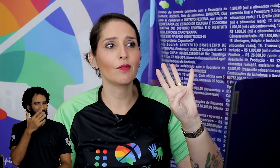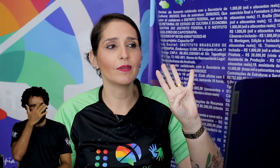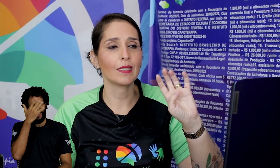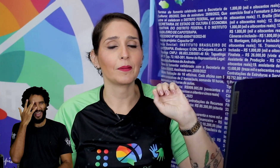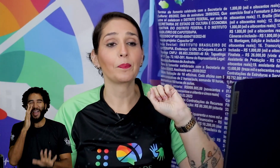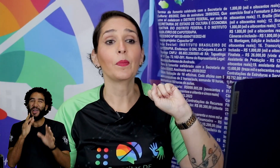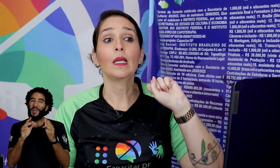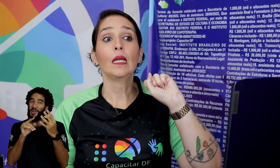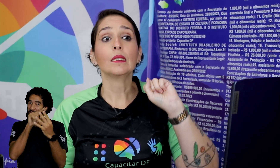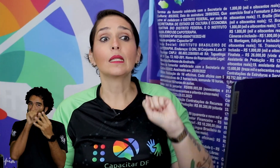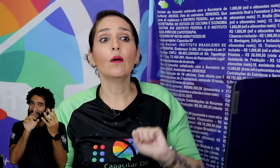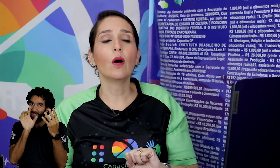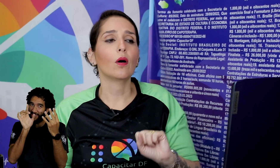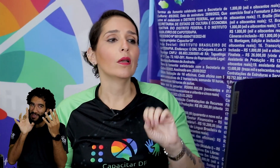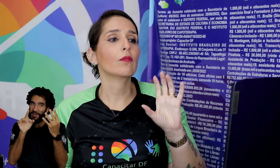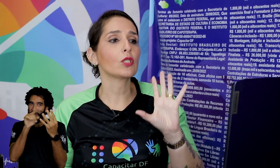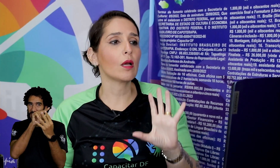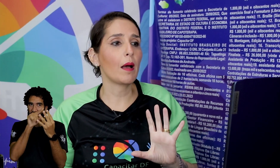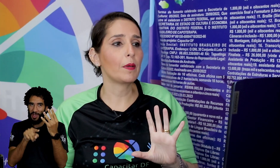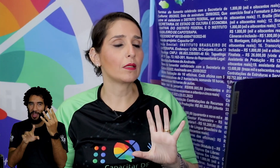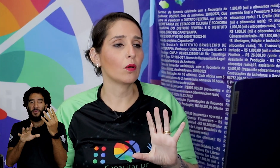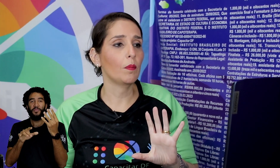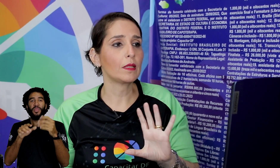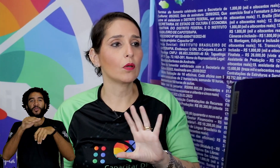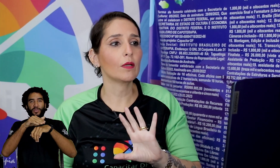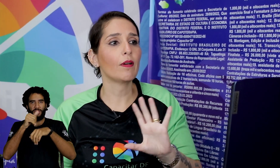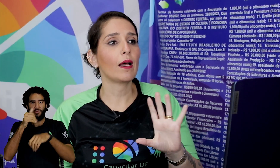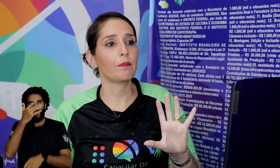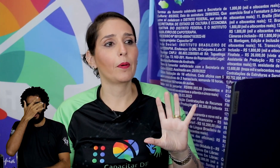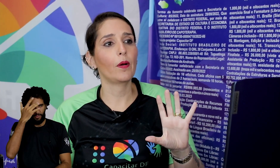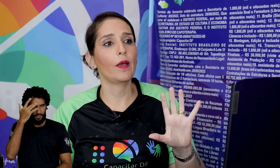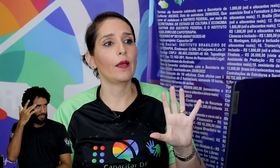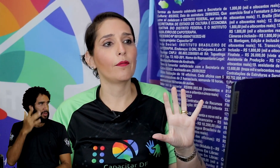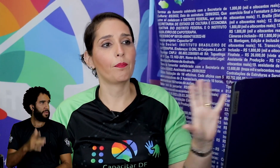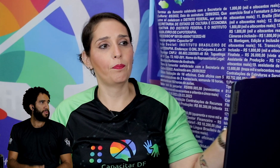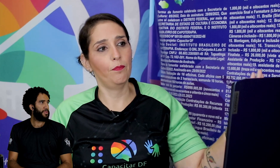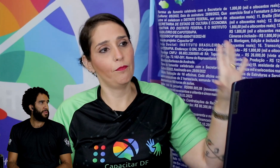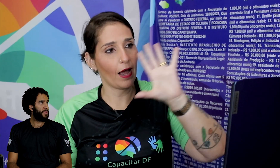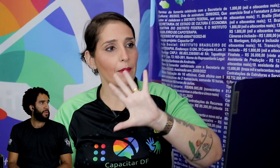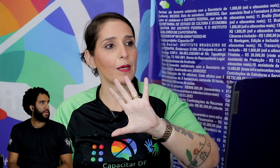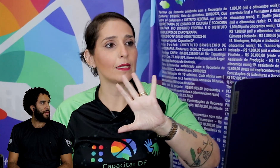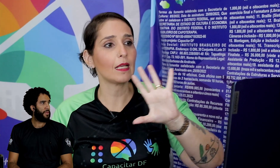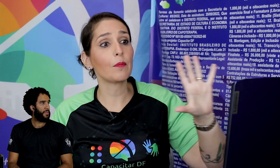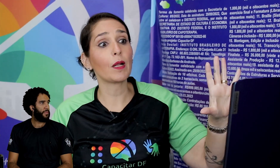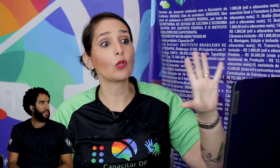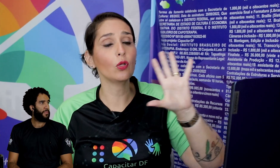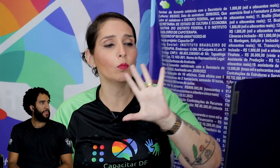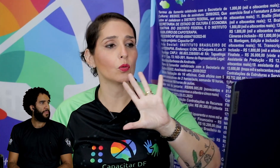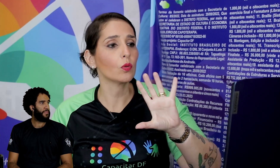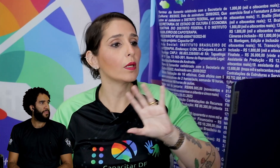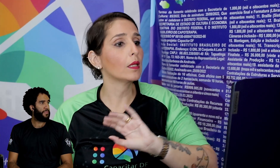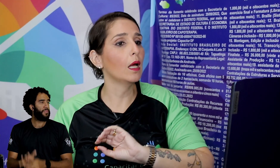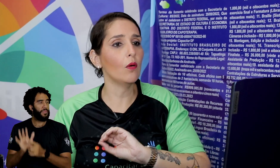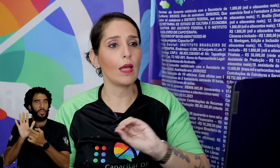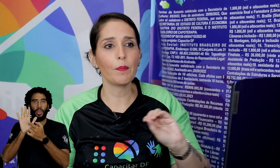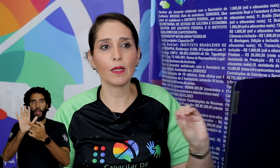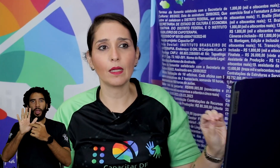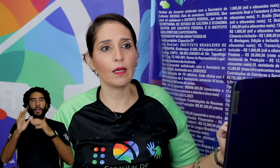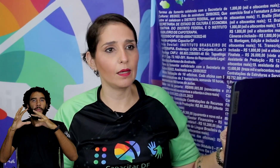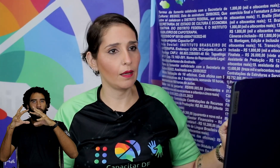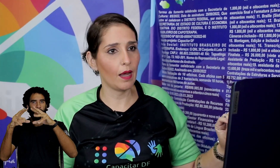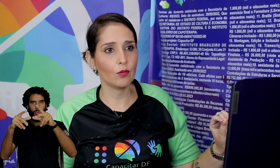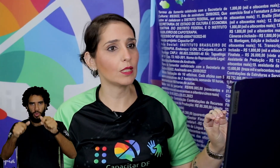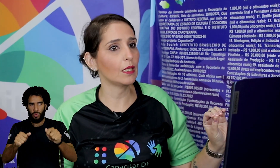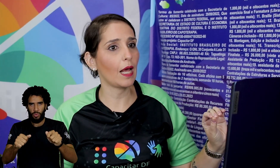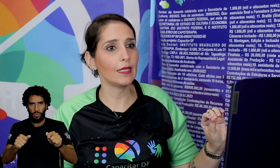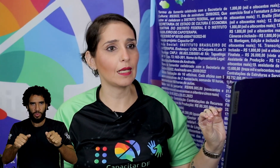4 vão fazer. Então, ó, eu vou chamar a pessoa vai aparecer aqui para todo mundo. Não é para